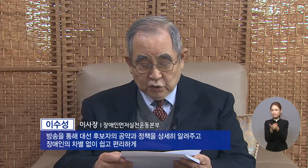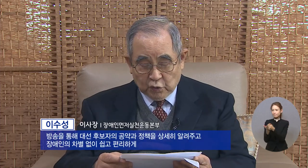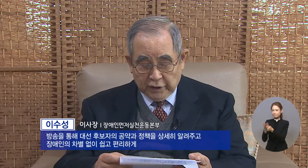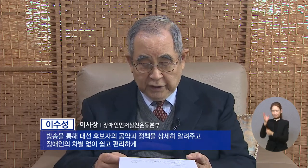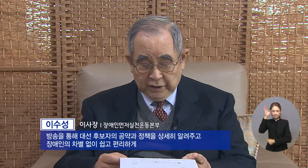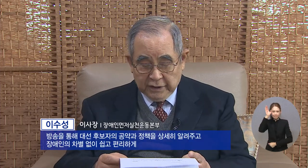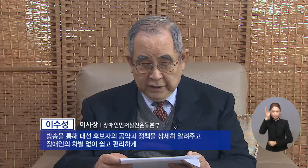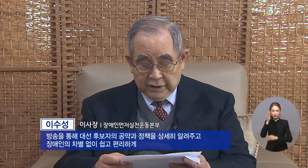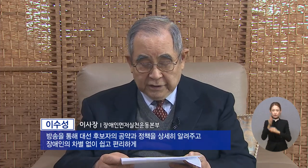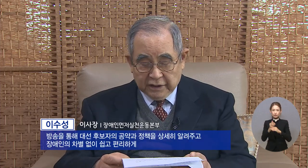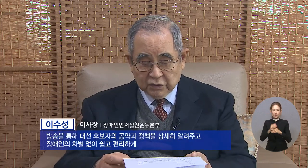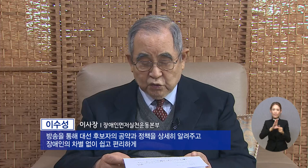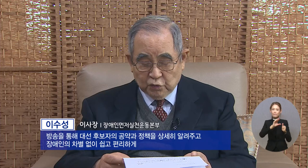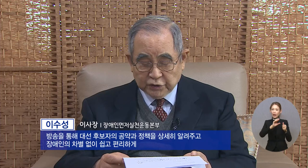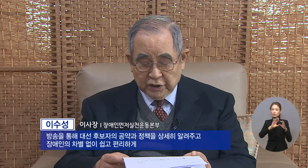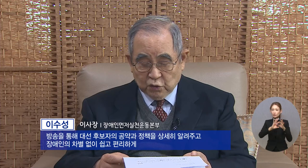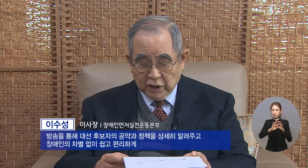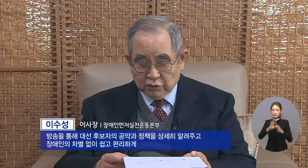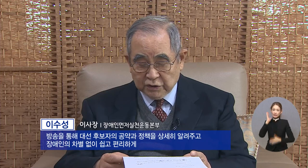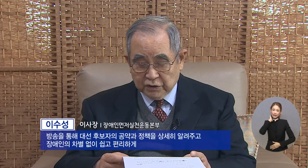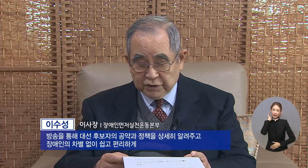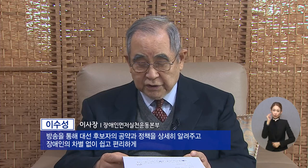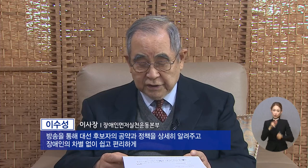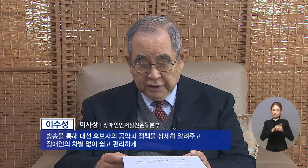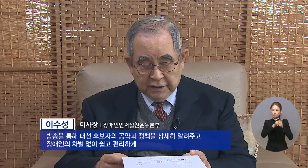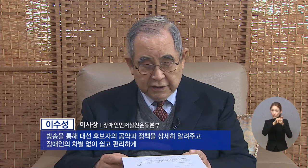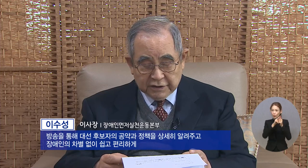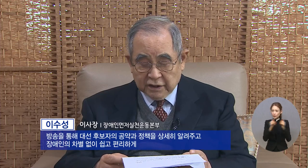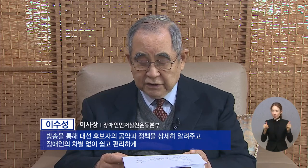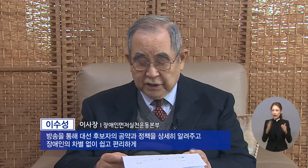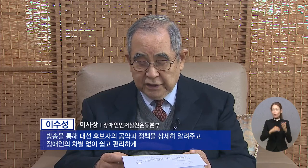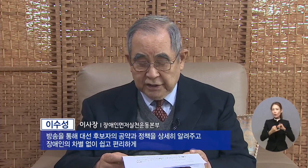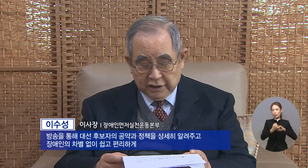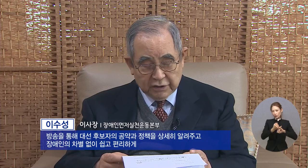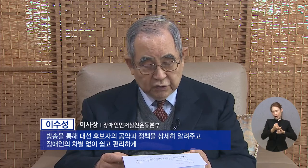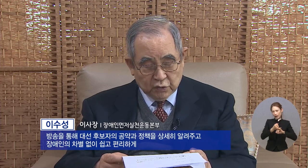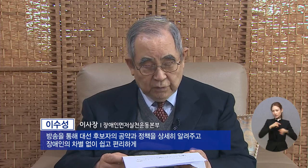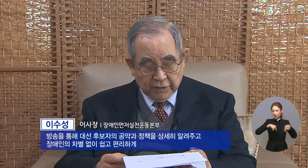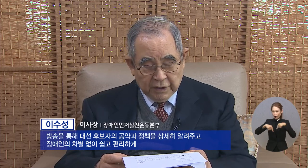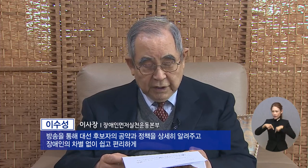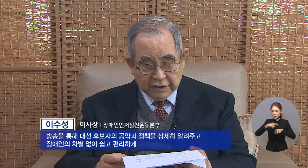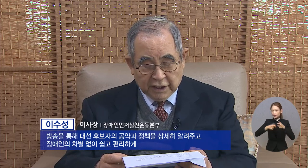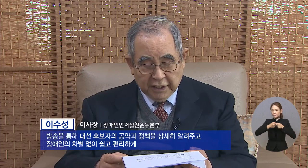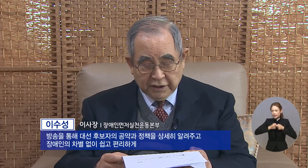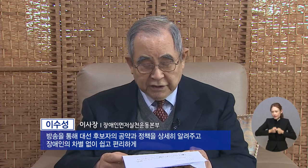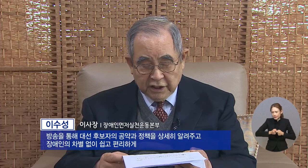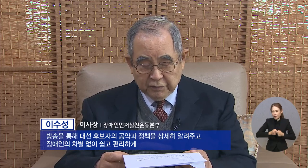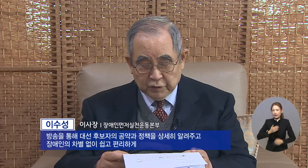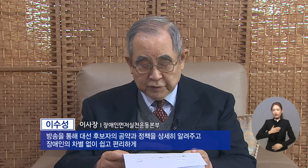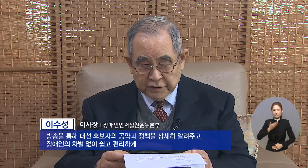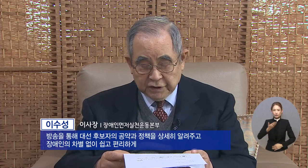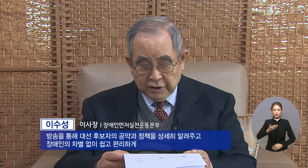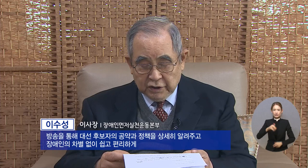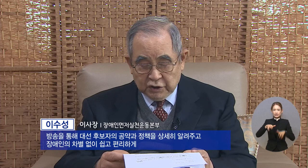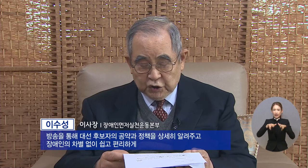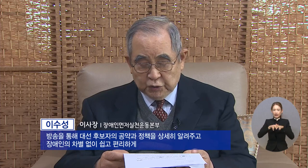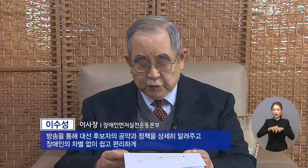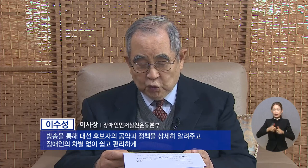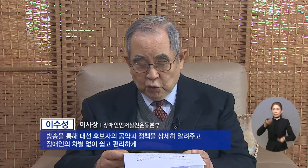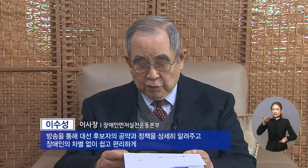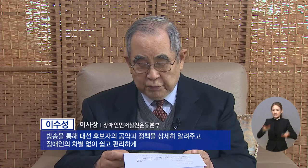방송을 통해 대선 후보자의 공약과 정책을 상세히 알려주고 장애인이 차별 없이